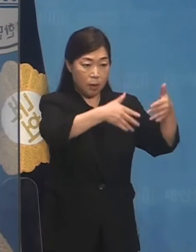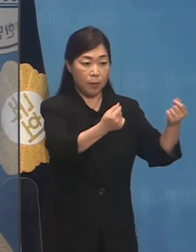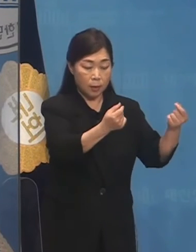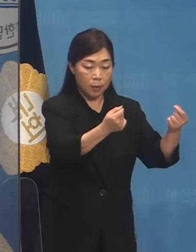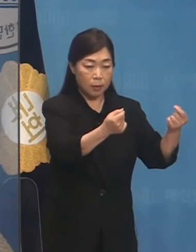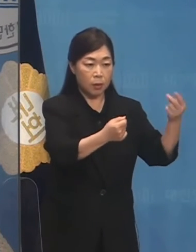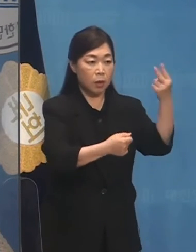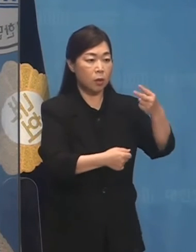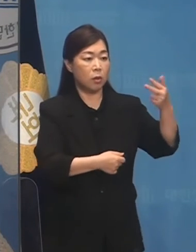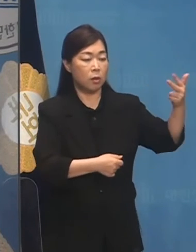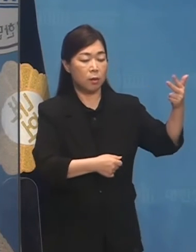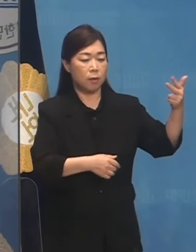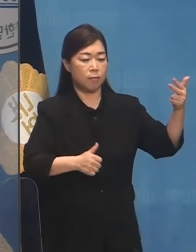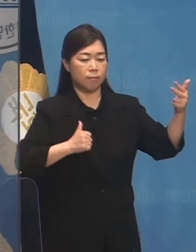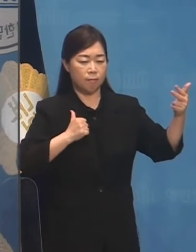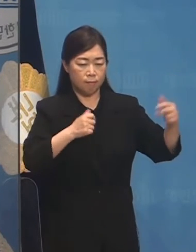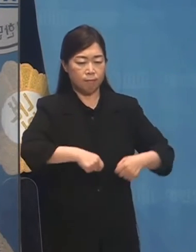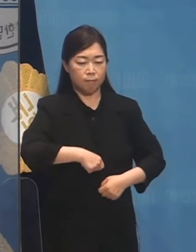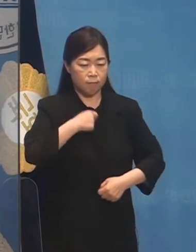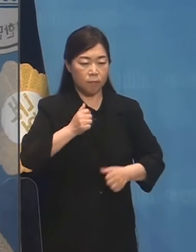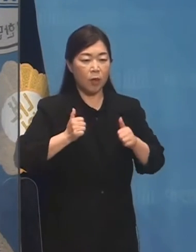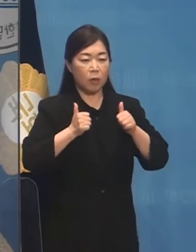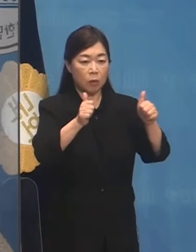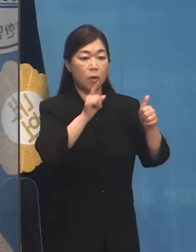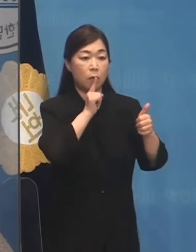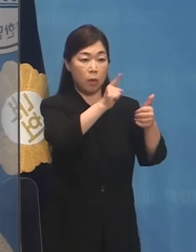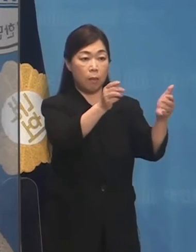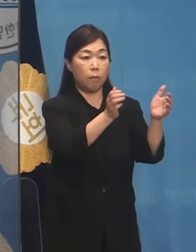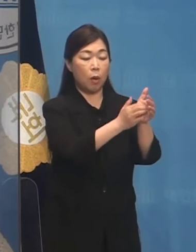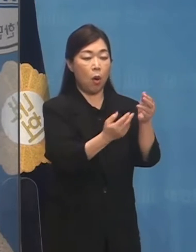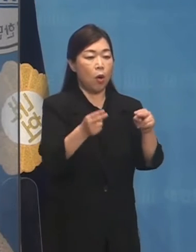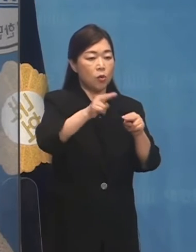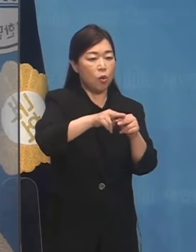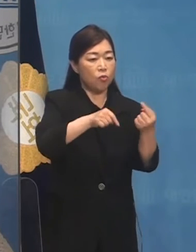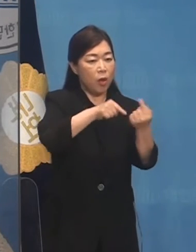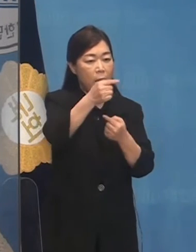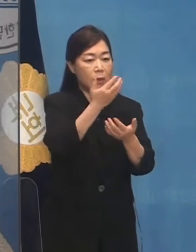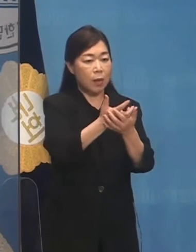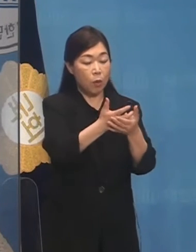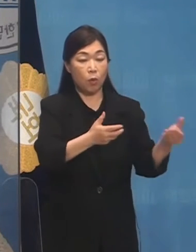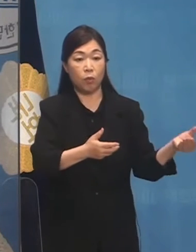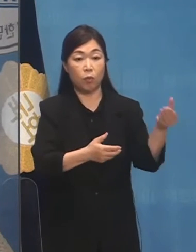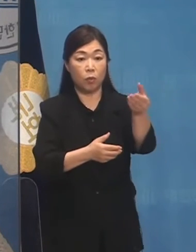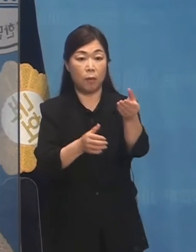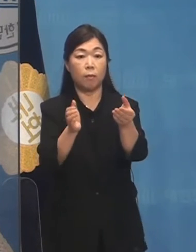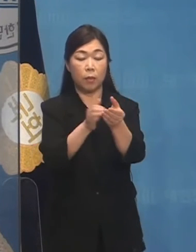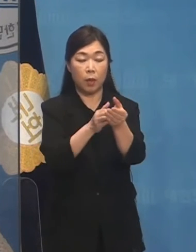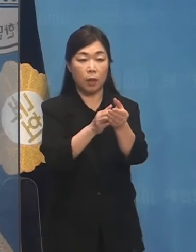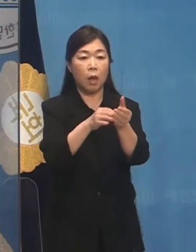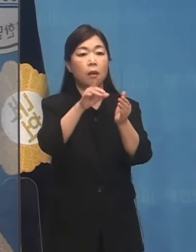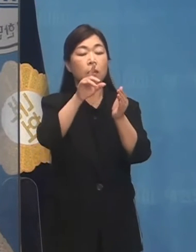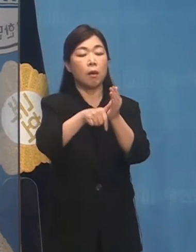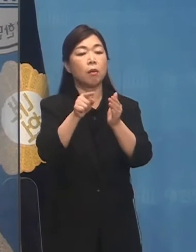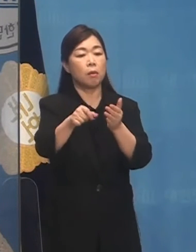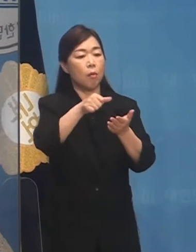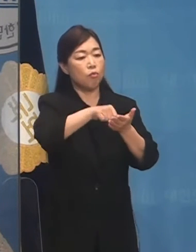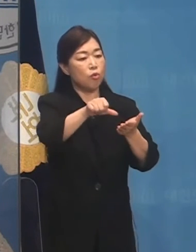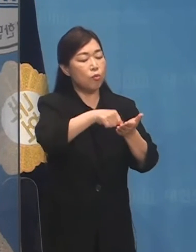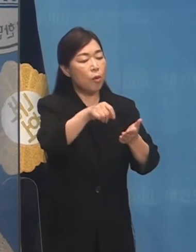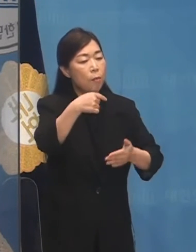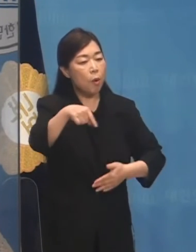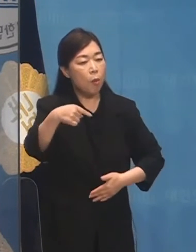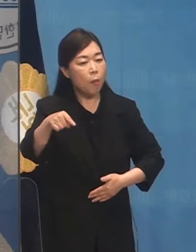2007년에는 성실하게 신고해냈고 청문회 자료로 제공을 했습니다. 그래서 그 당시